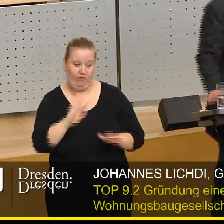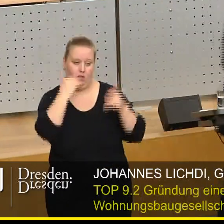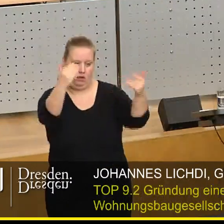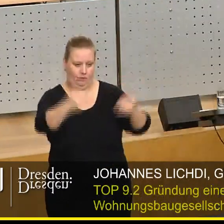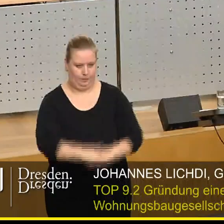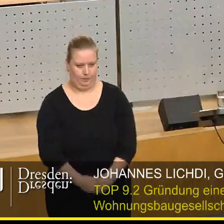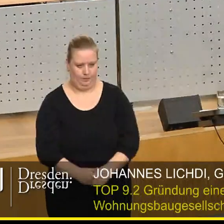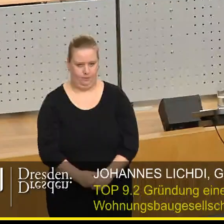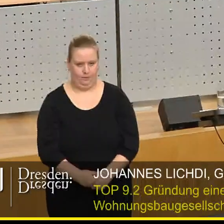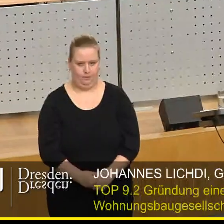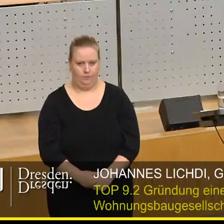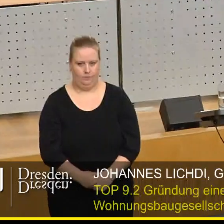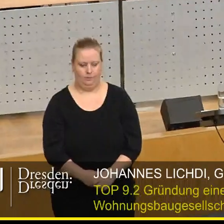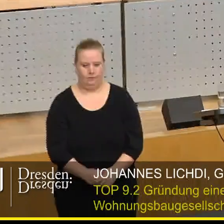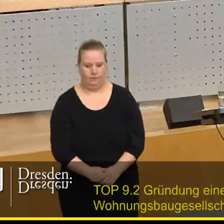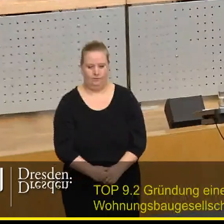Vielen Dank.